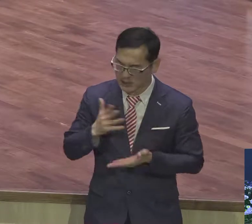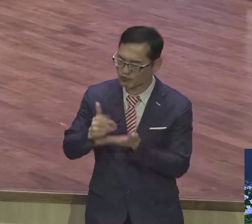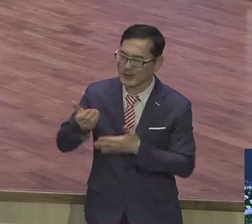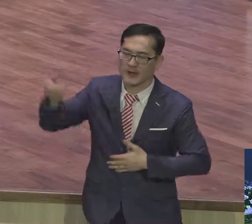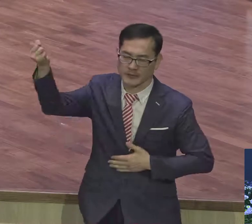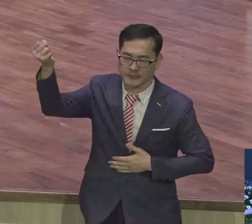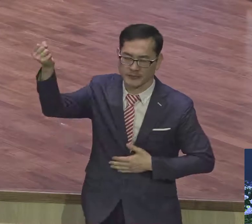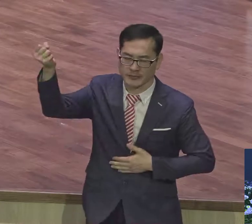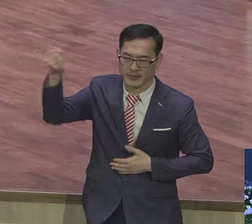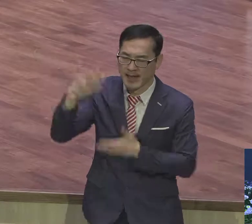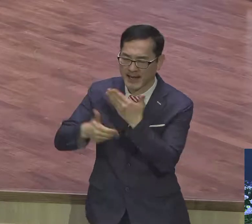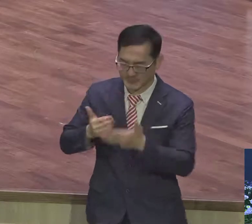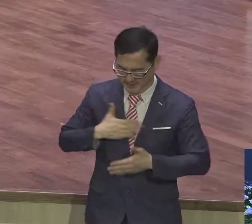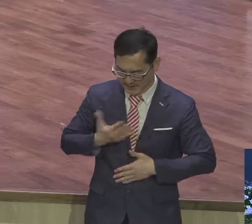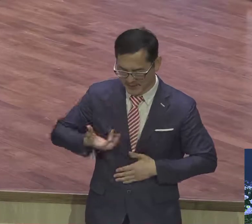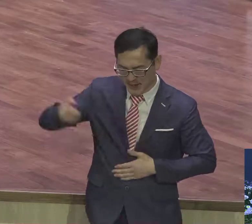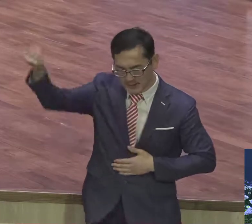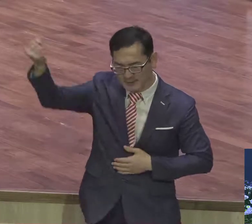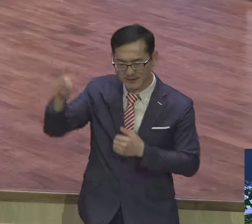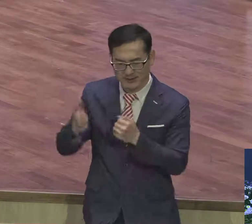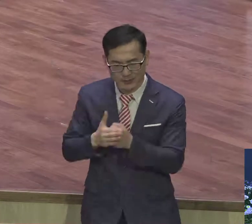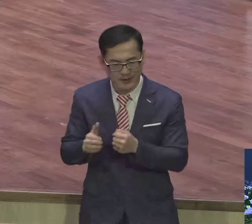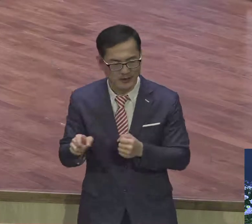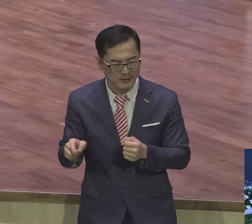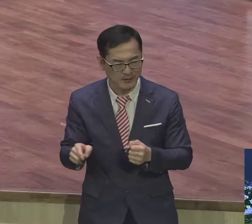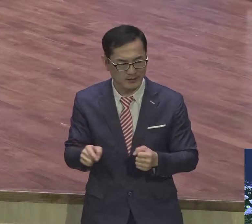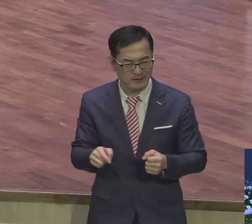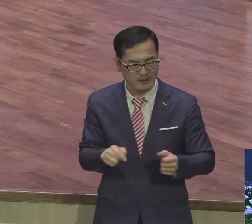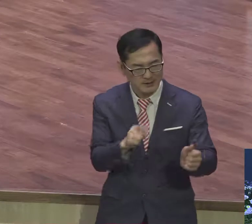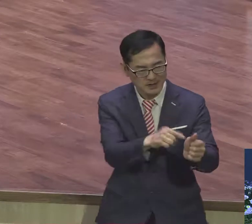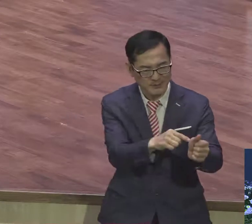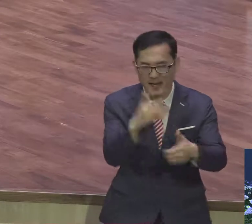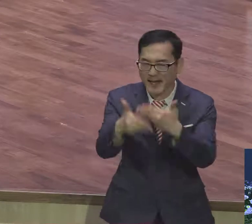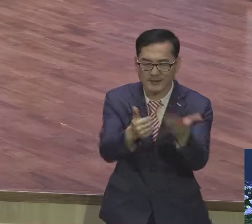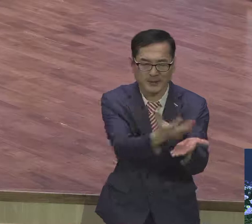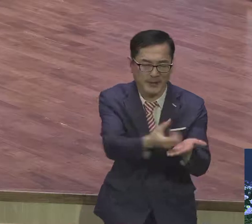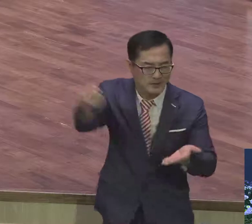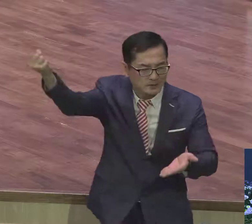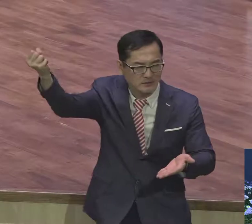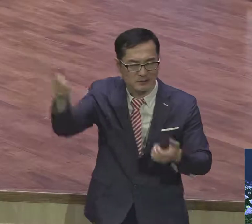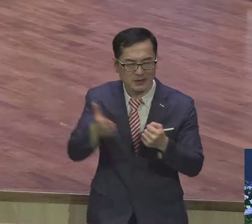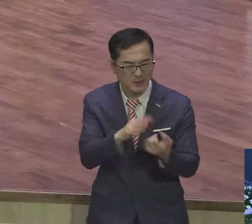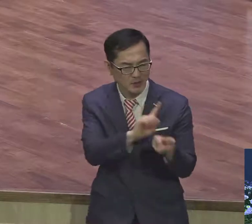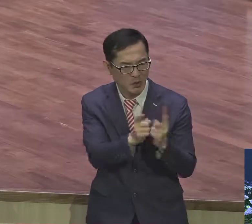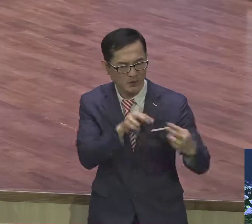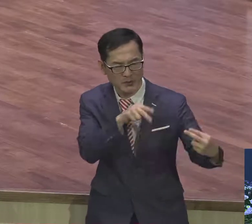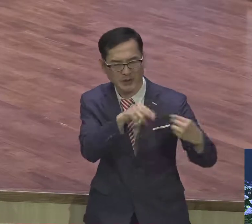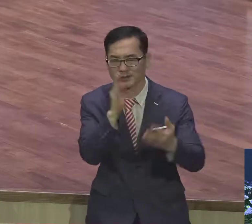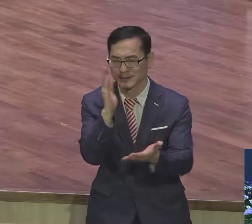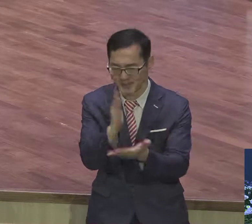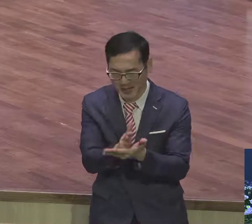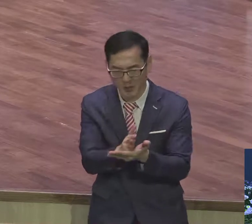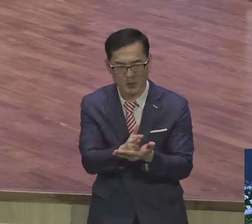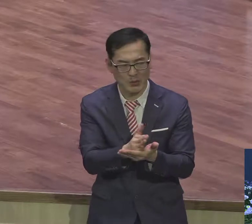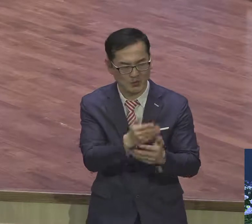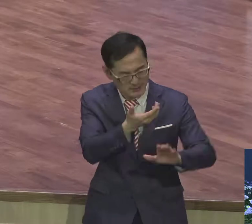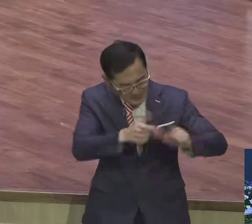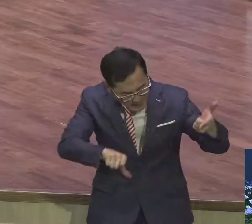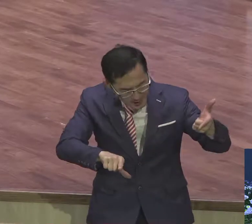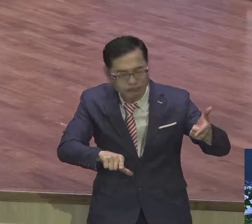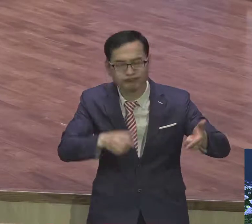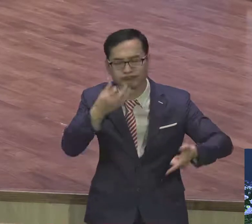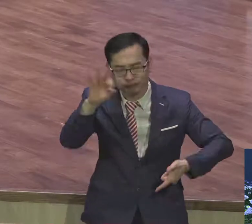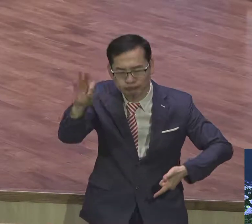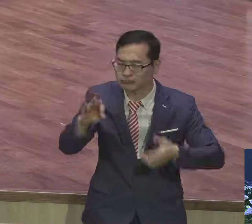하나님이 받으셨기 때문에 나도 받고 하나님 앞에서 틀린 것이 아니라 비판하지 말고 서로가 다른 것을 인정하고 주